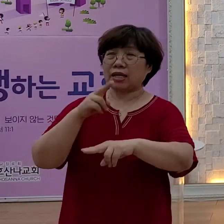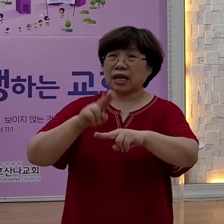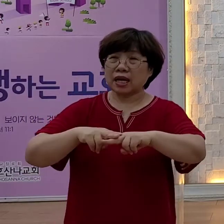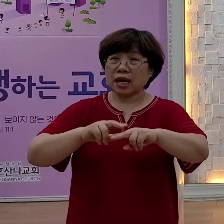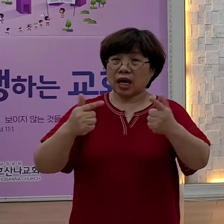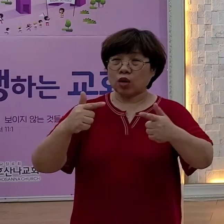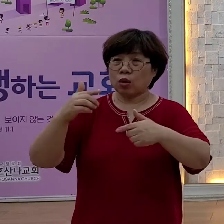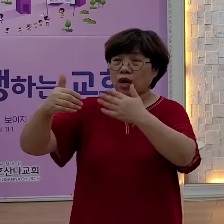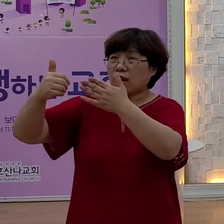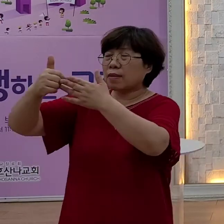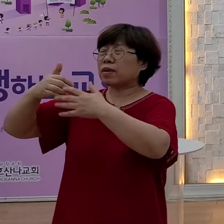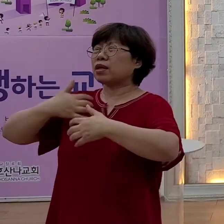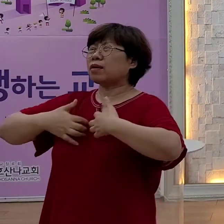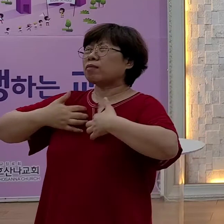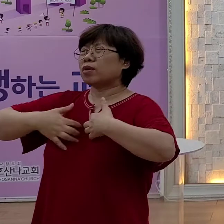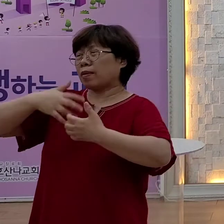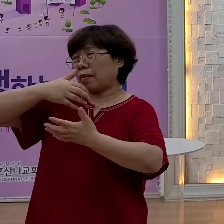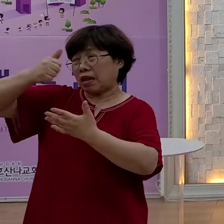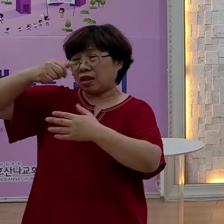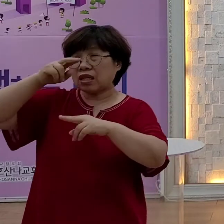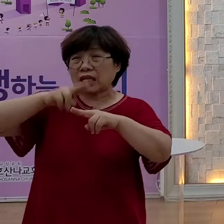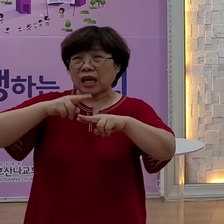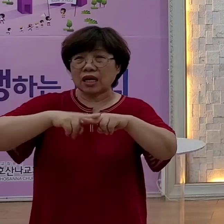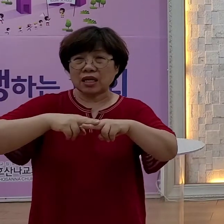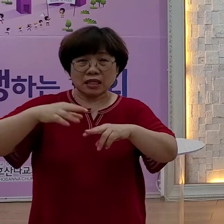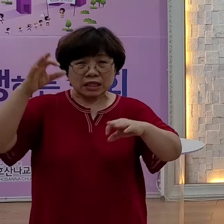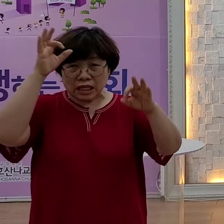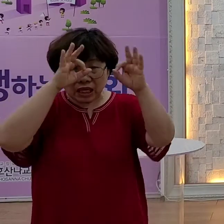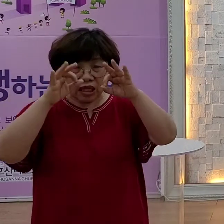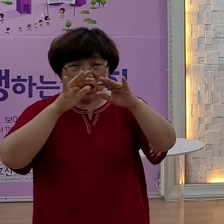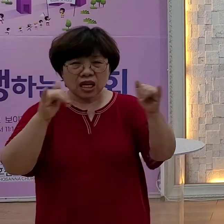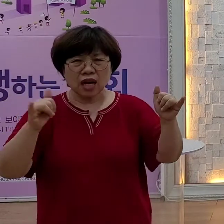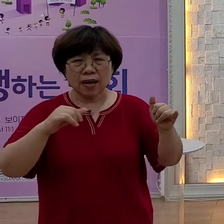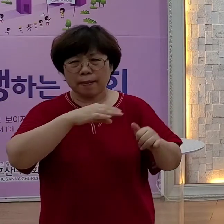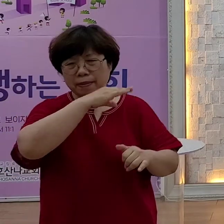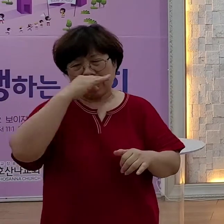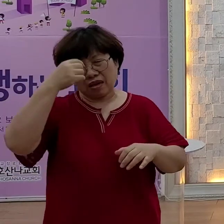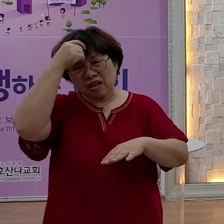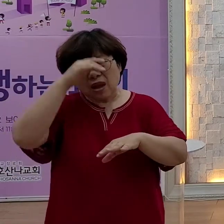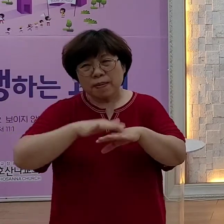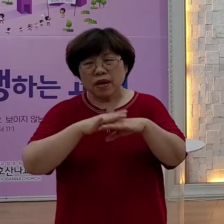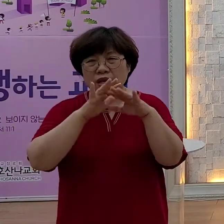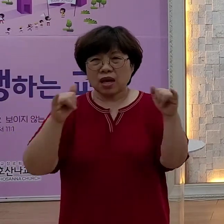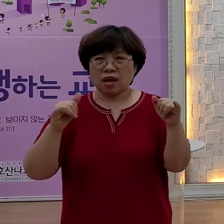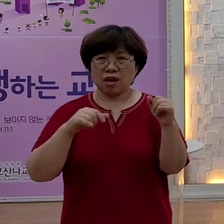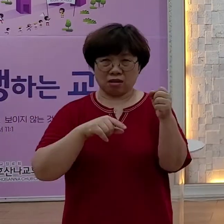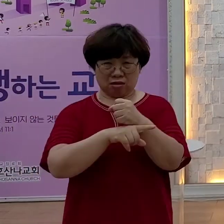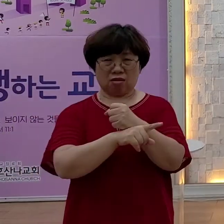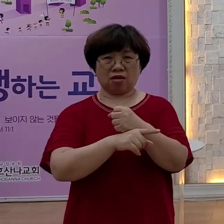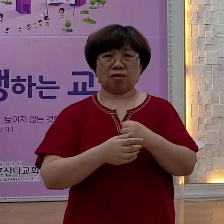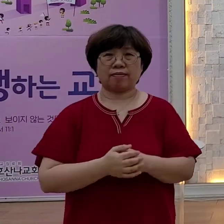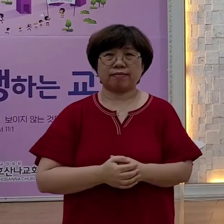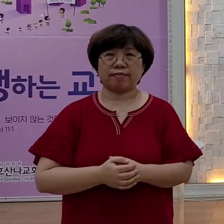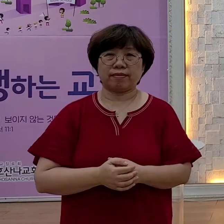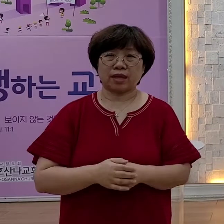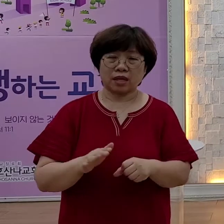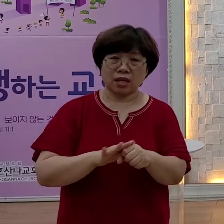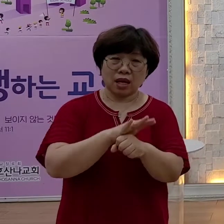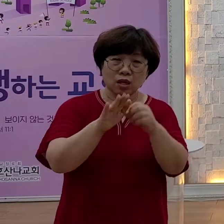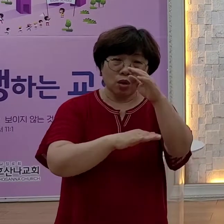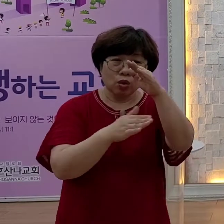앉는 그 사람이 온전한 예배자다라는 것을 말씀하고 있다는 것이에요. 사랑하는 성도 여러분,